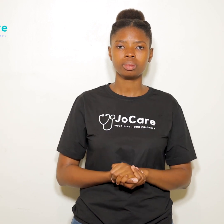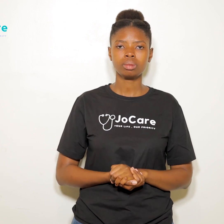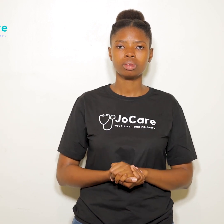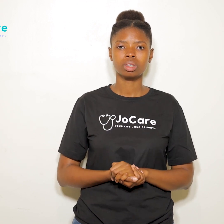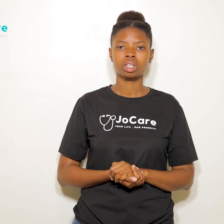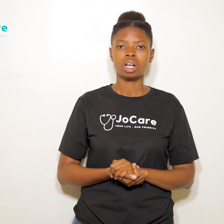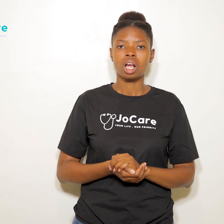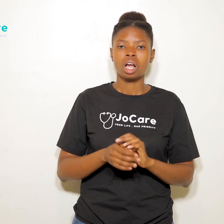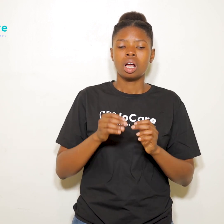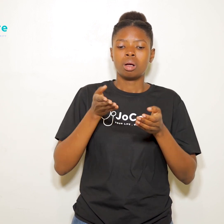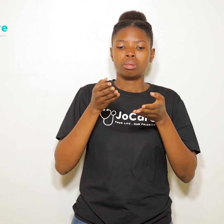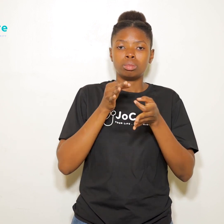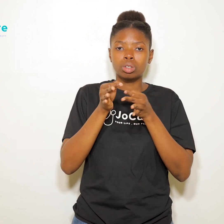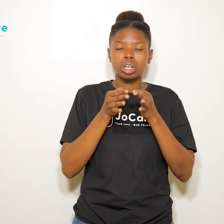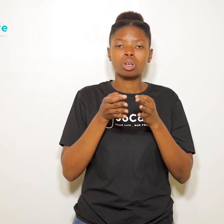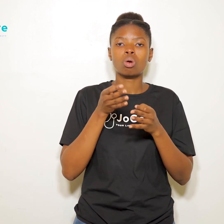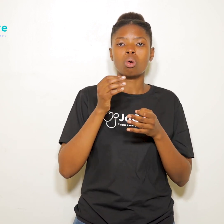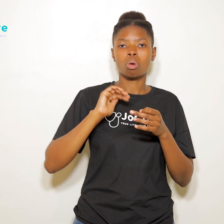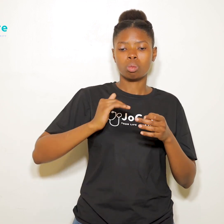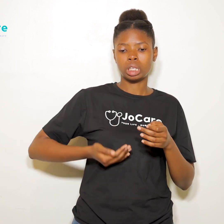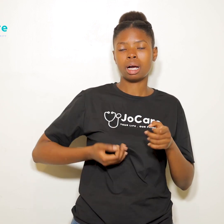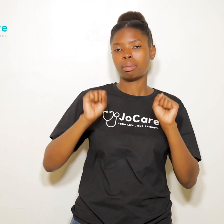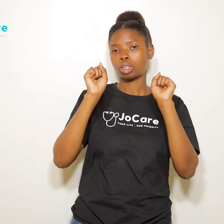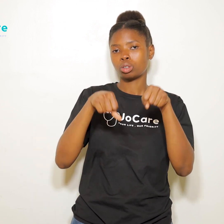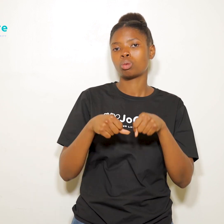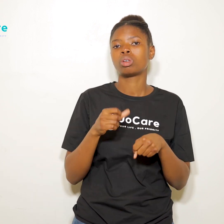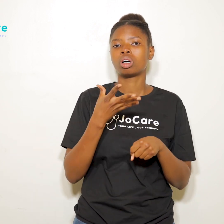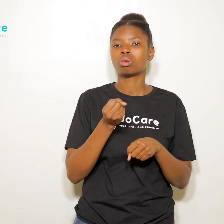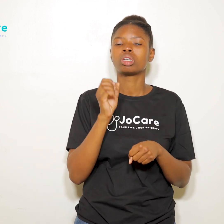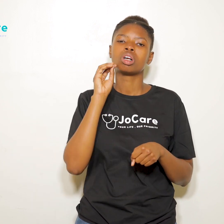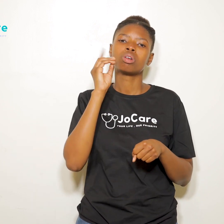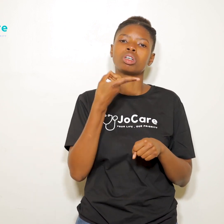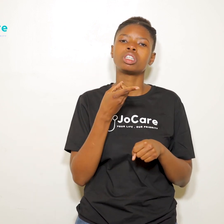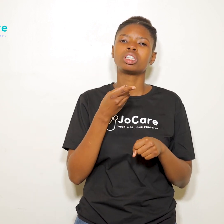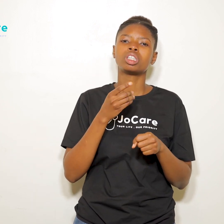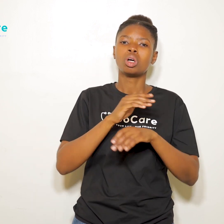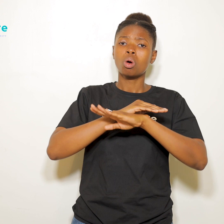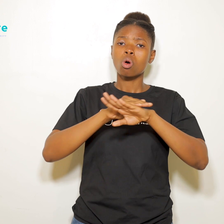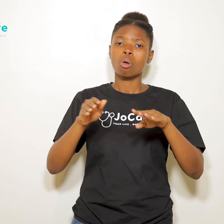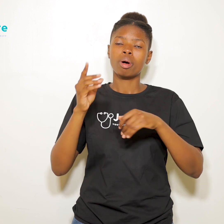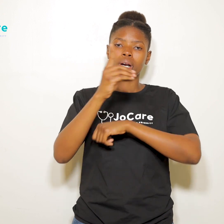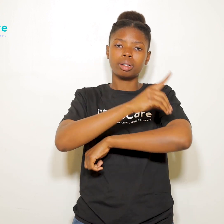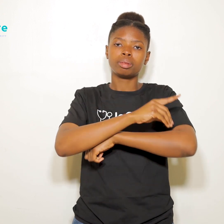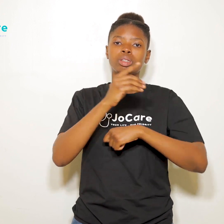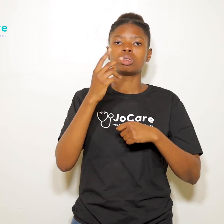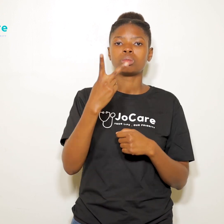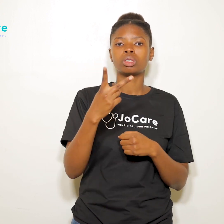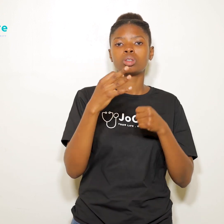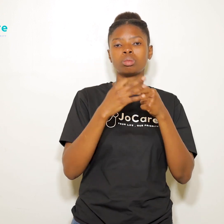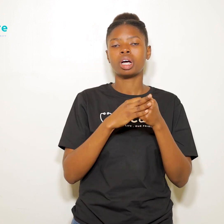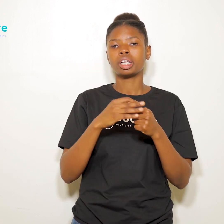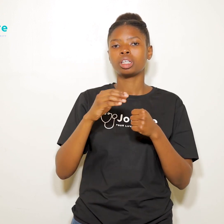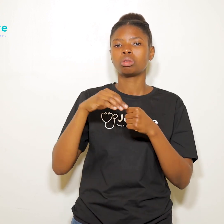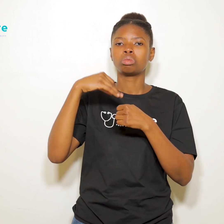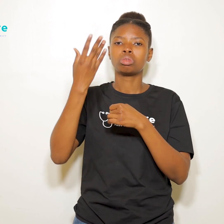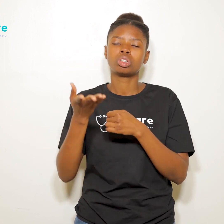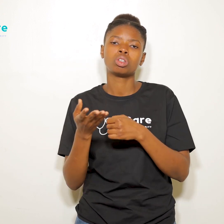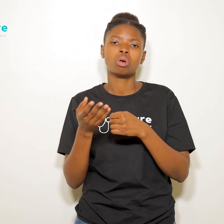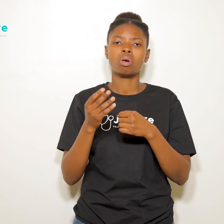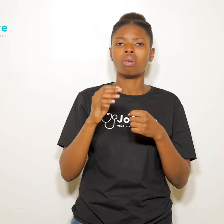umudamu ashobora kugira ukwezi kukamara iminsi wenda 28, ikurikira akagira 27, ugukurikira